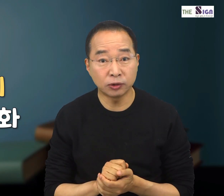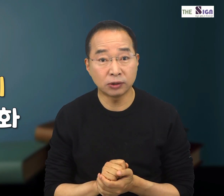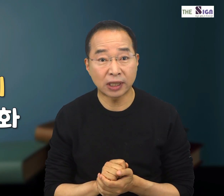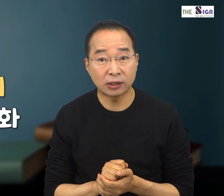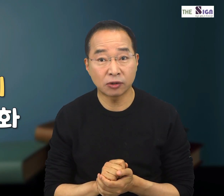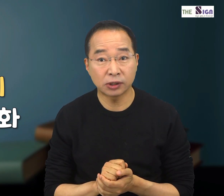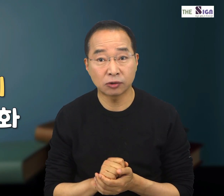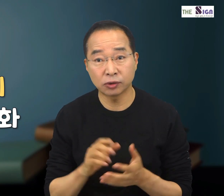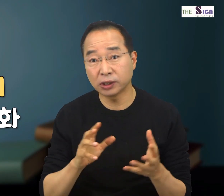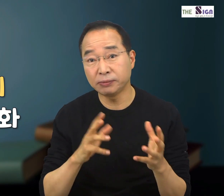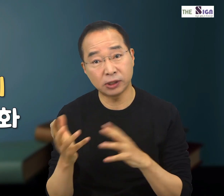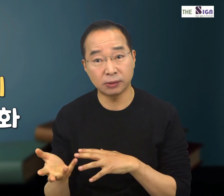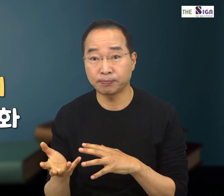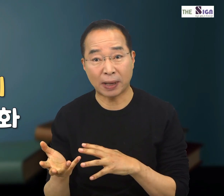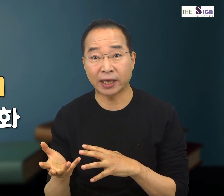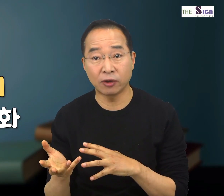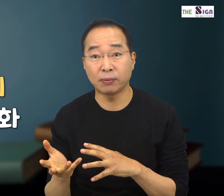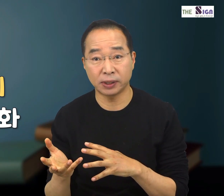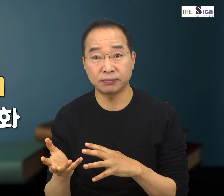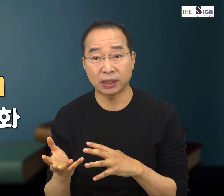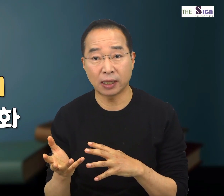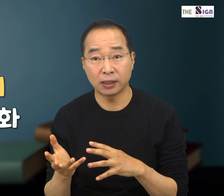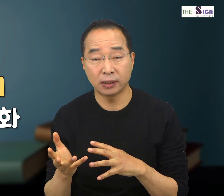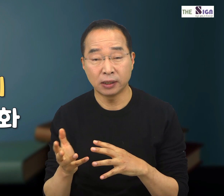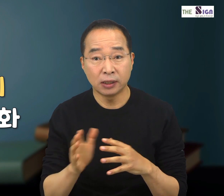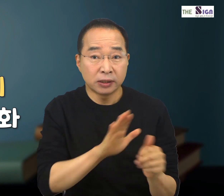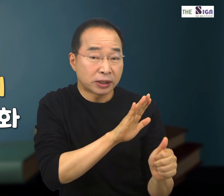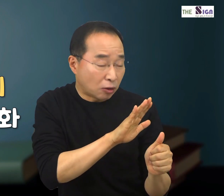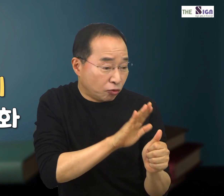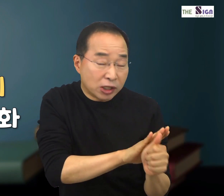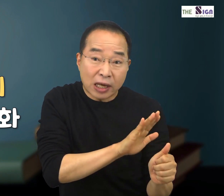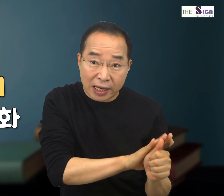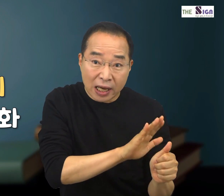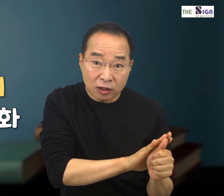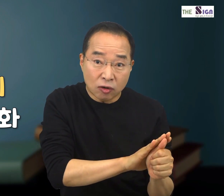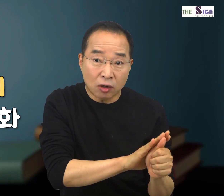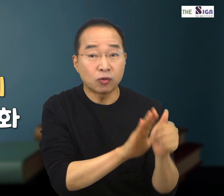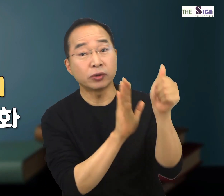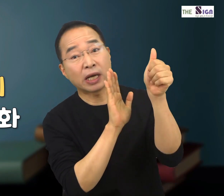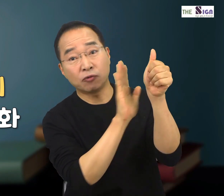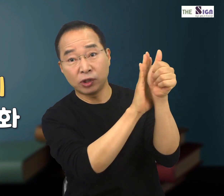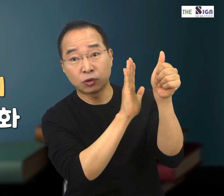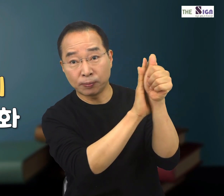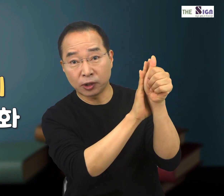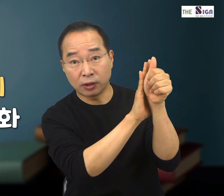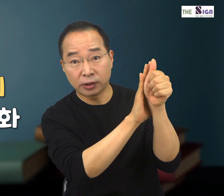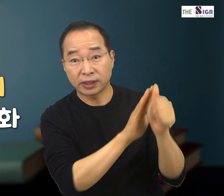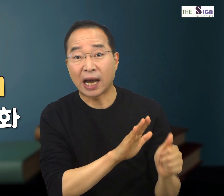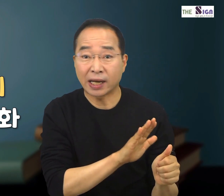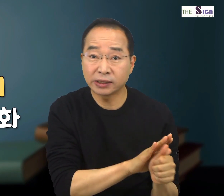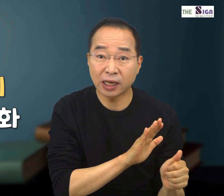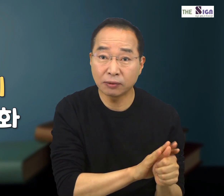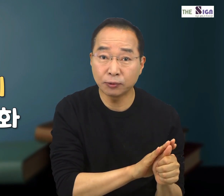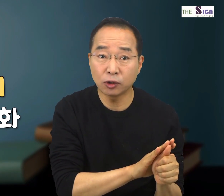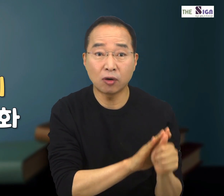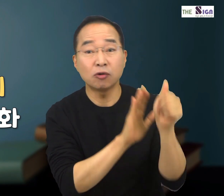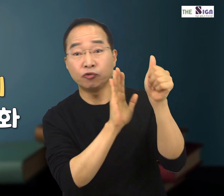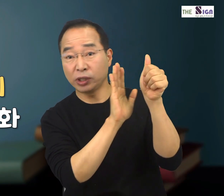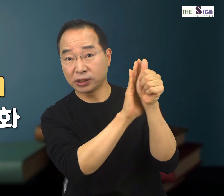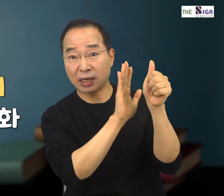돕는다는 형식으로 의미들이 바뀌어 버립니다. 자, 위에서 아래 하는 거하고 내가 위를 돕는 거, 내가 아래 사람 돕는 거, 위에 사람 돕는